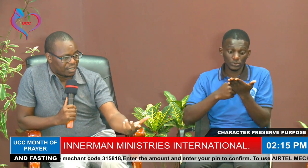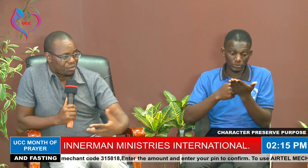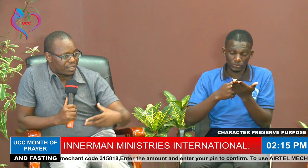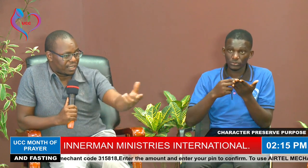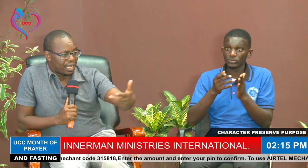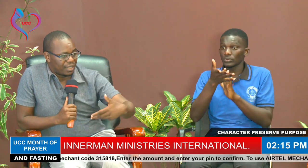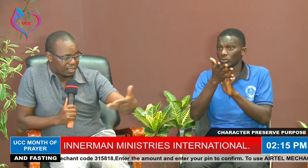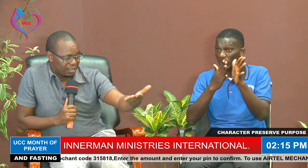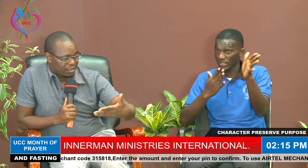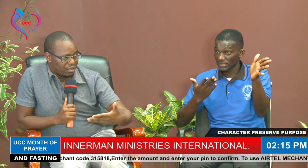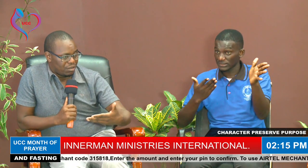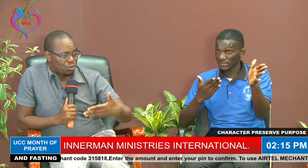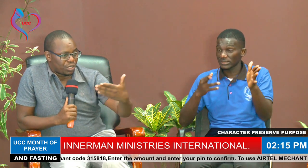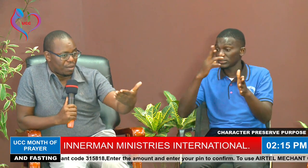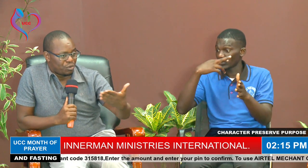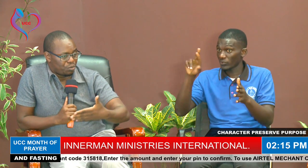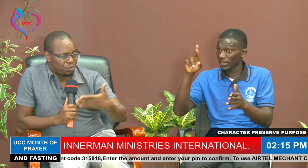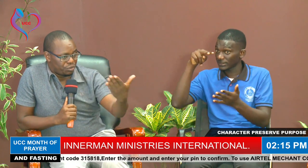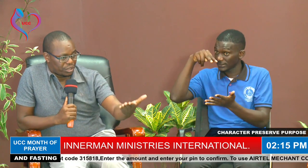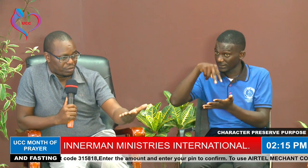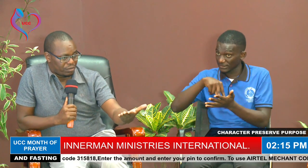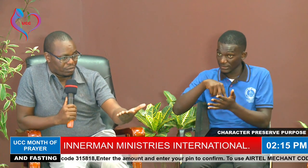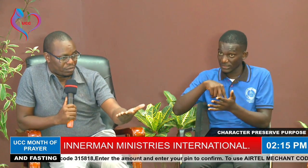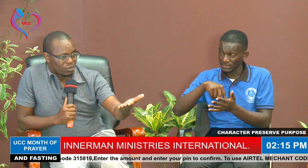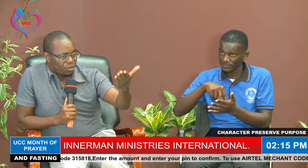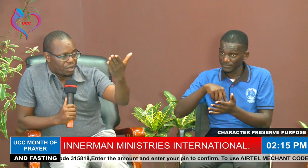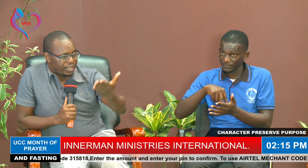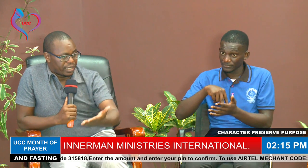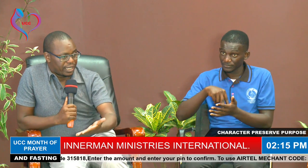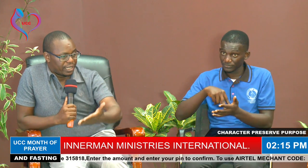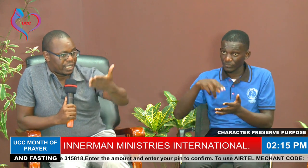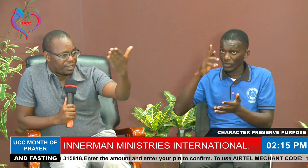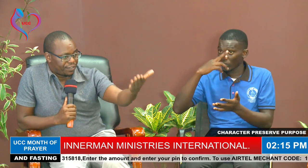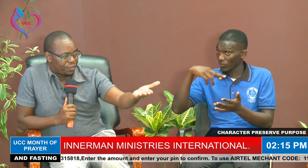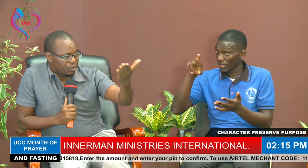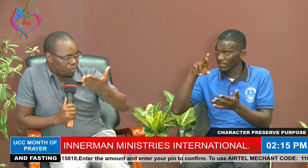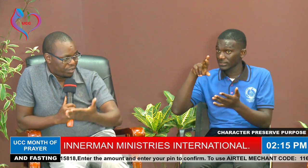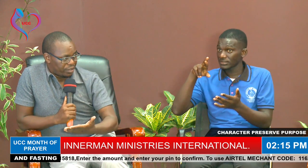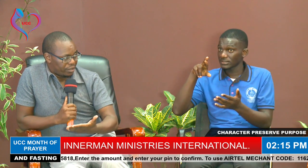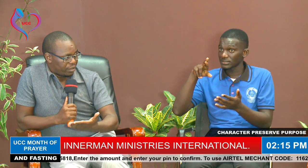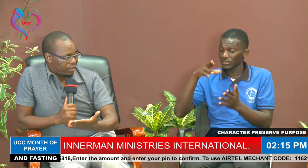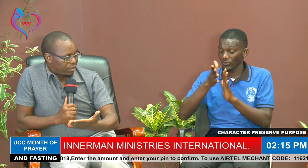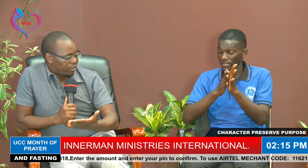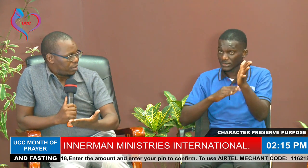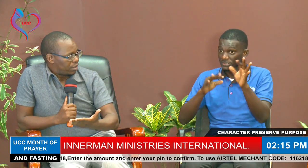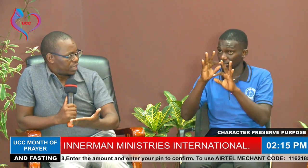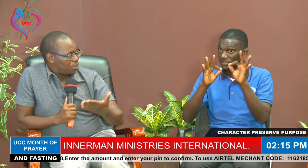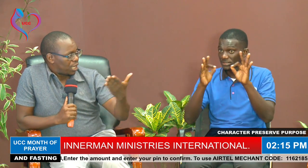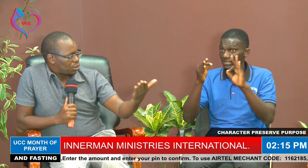is right standing. Okutambula obulungi. Righteousness is a gift from God. Chirabu